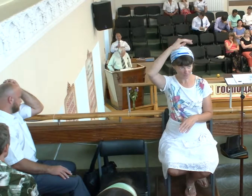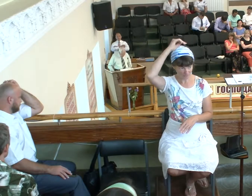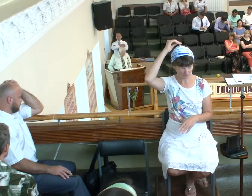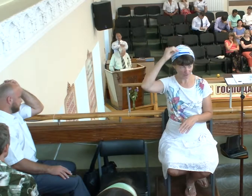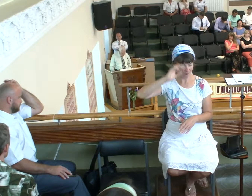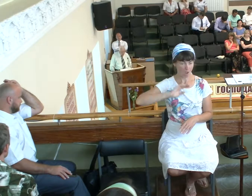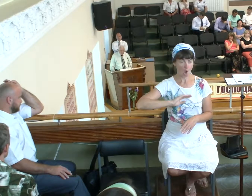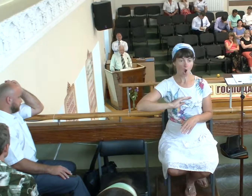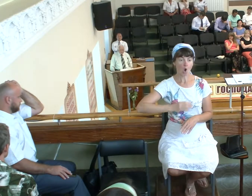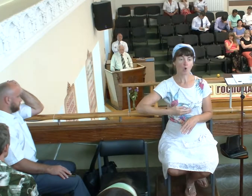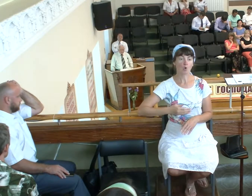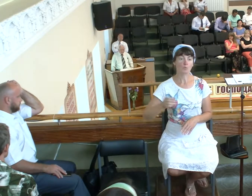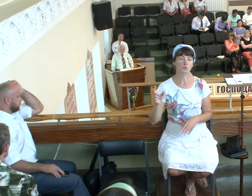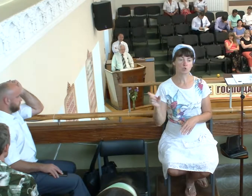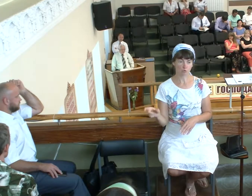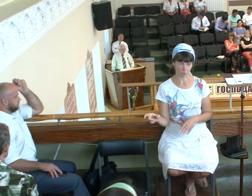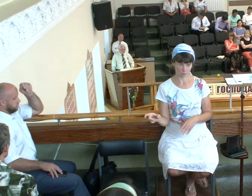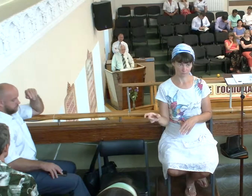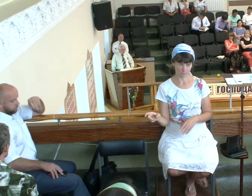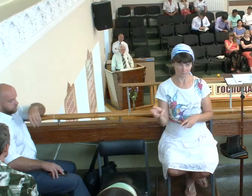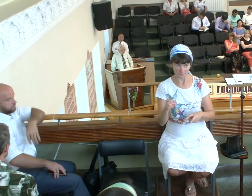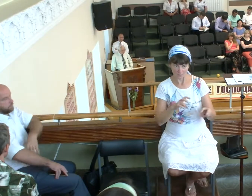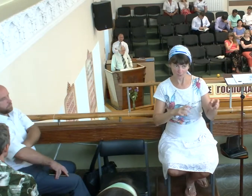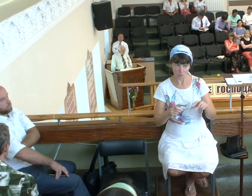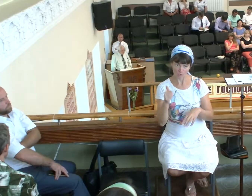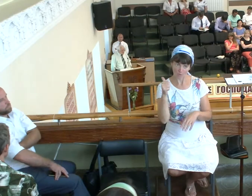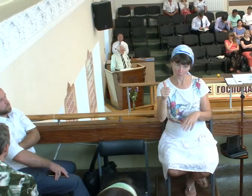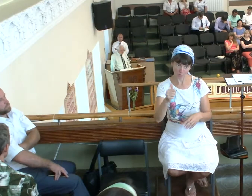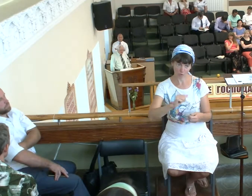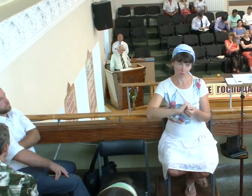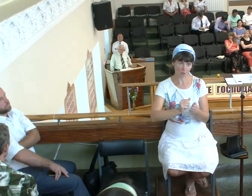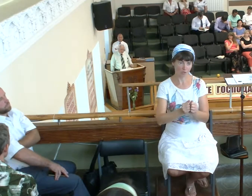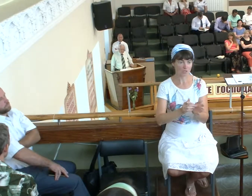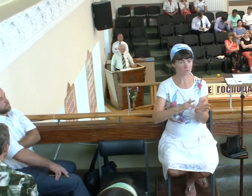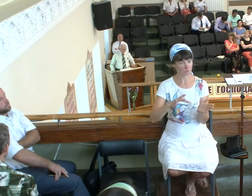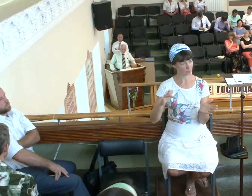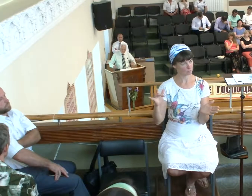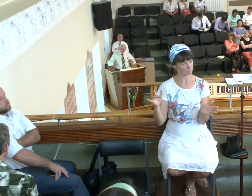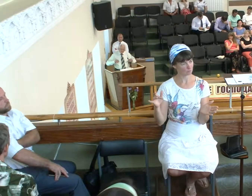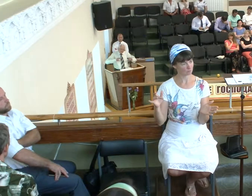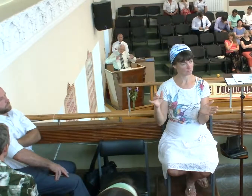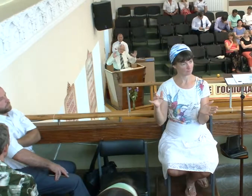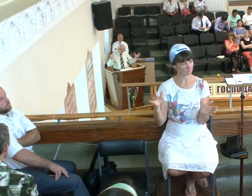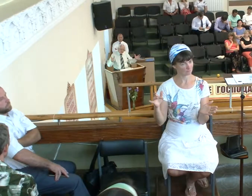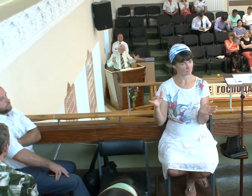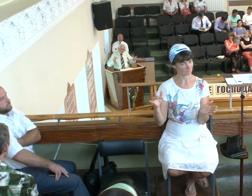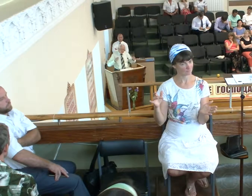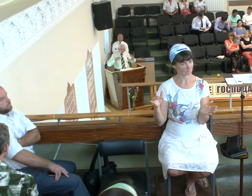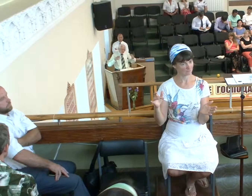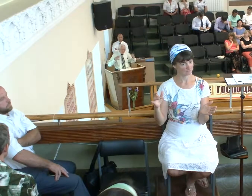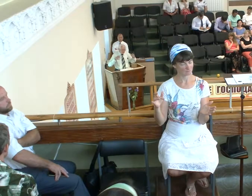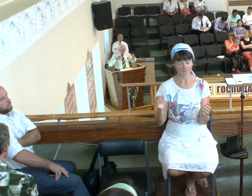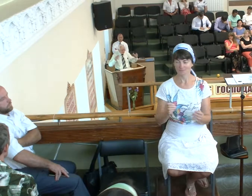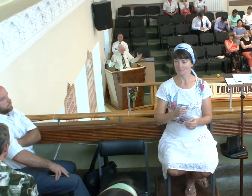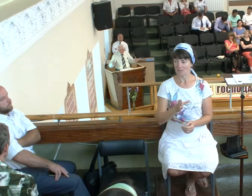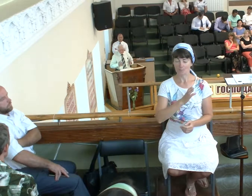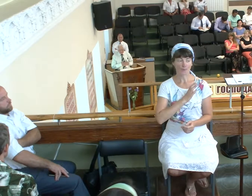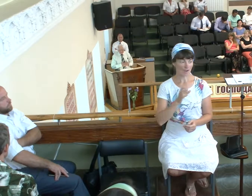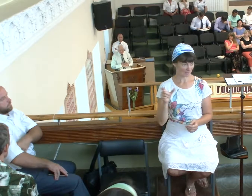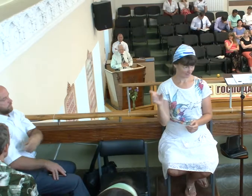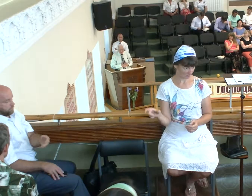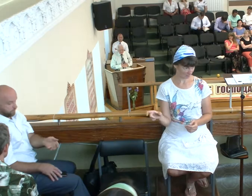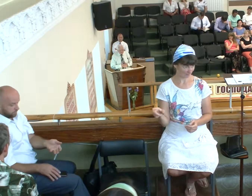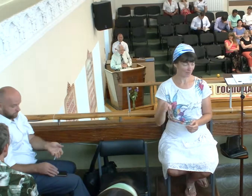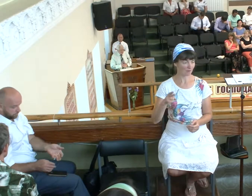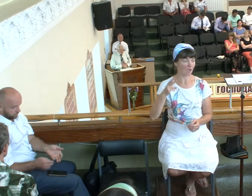ищущему хороших жемчужин. Купец, который ездит, бывает в